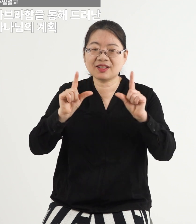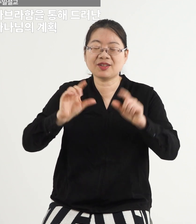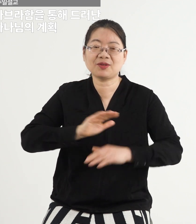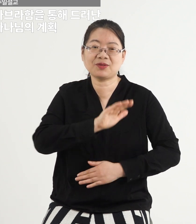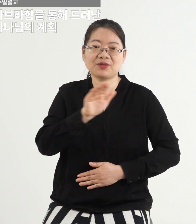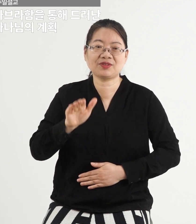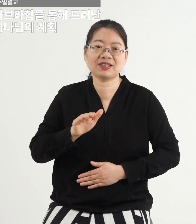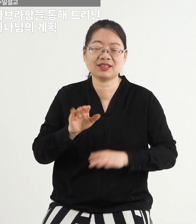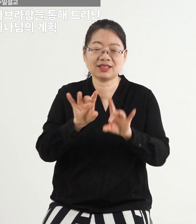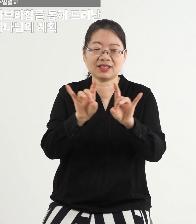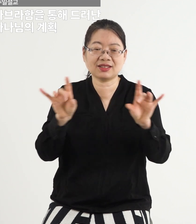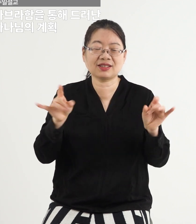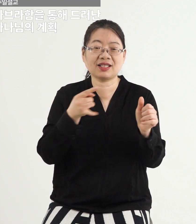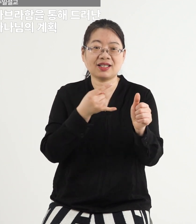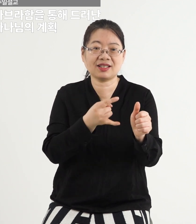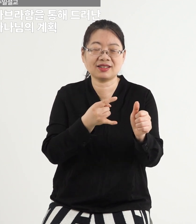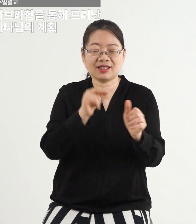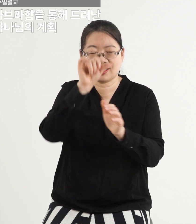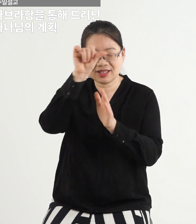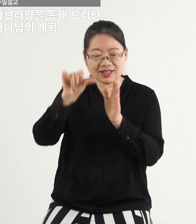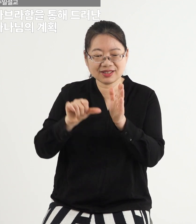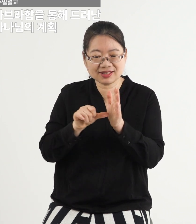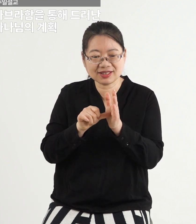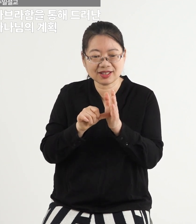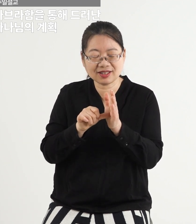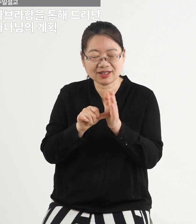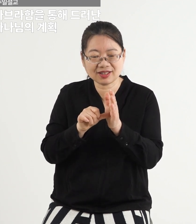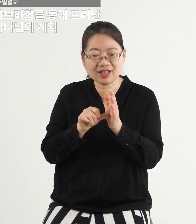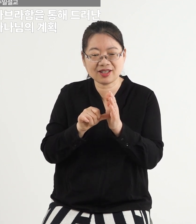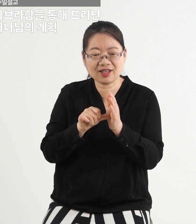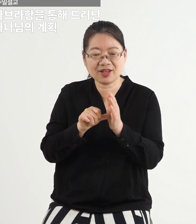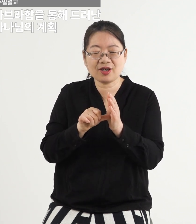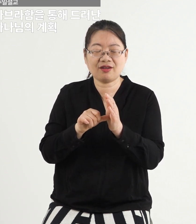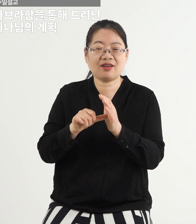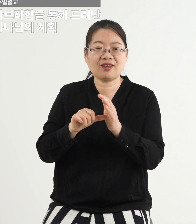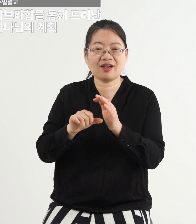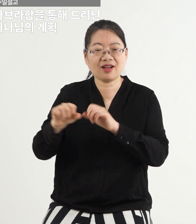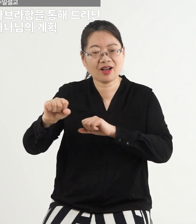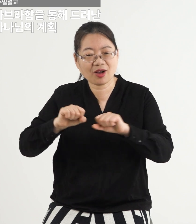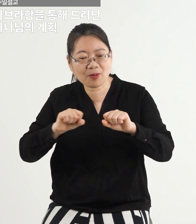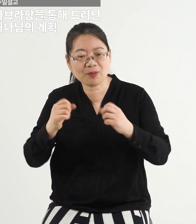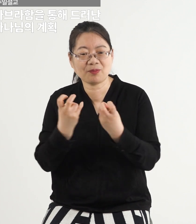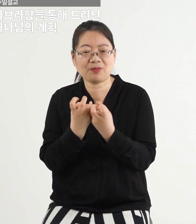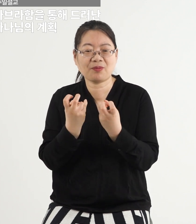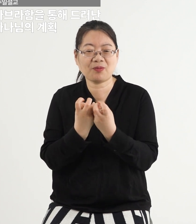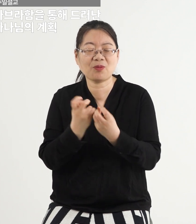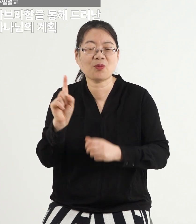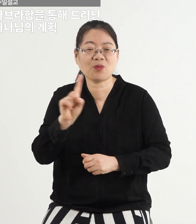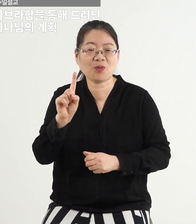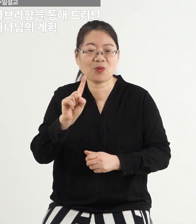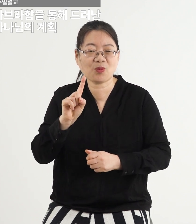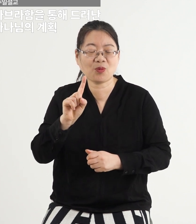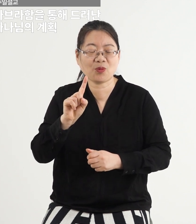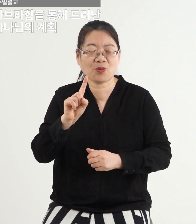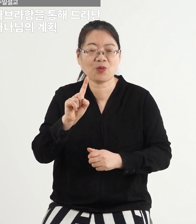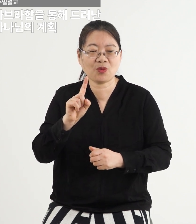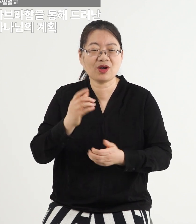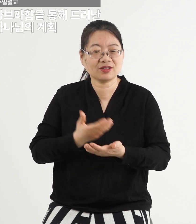어떤 인생의 경영을 담고 있는가를 함께 적용해 보는 그런